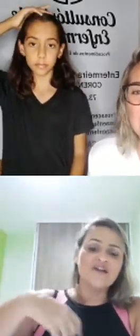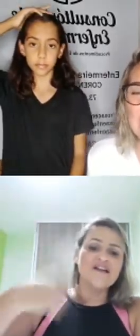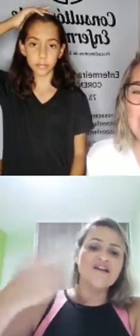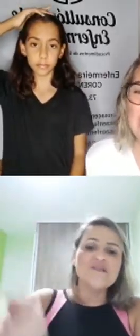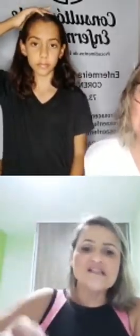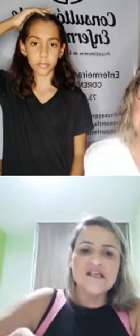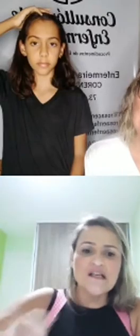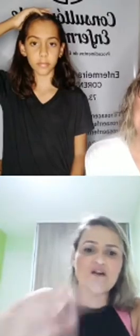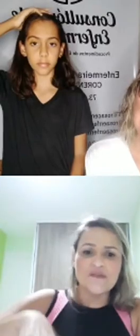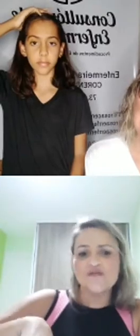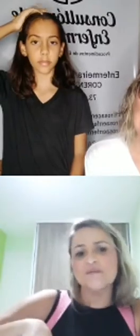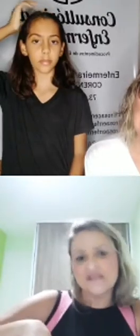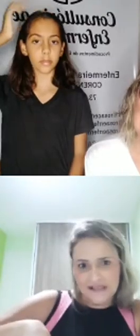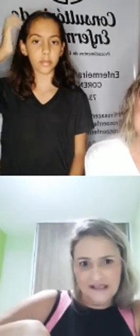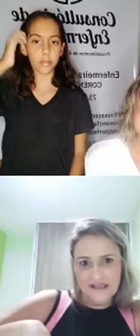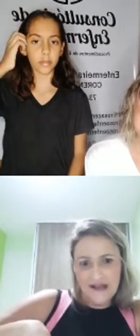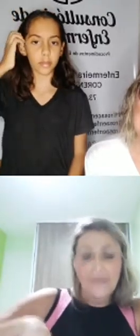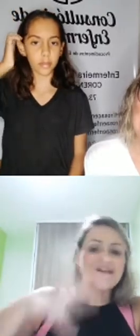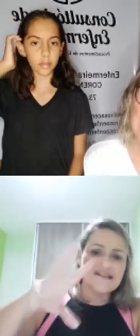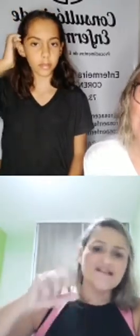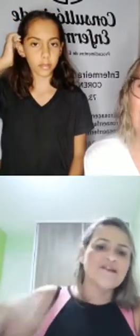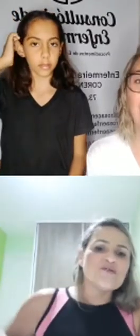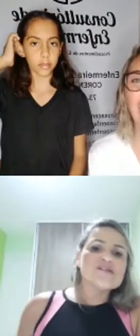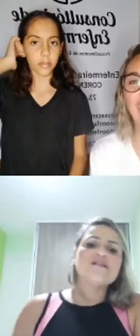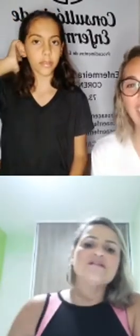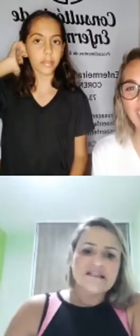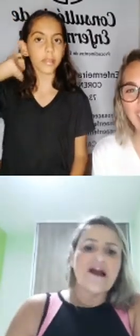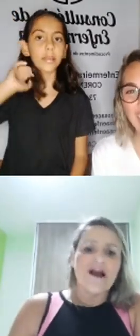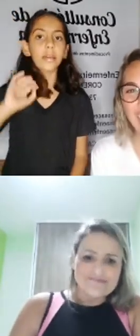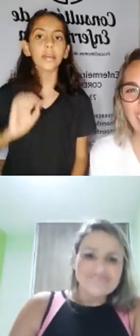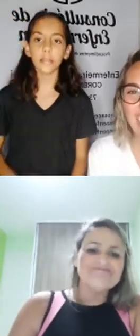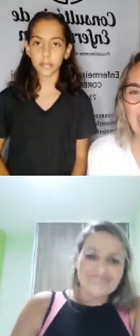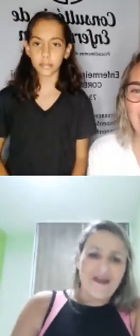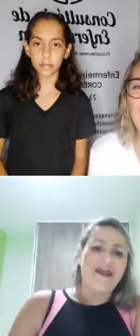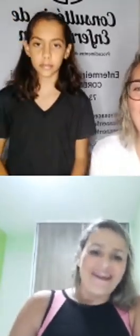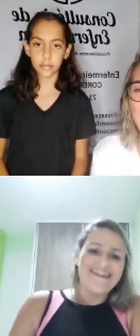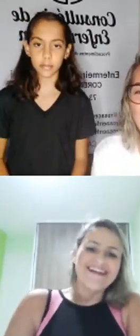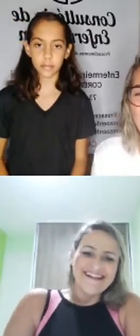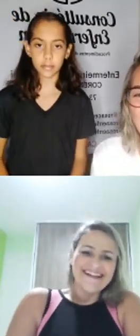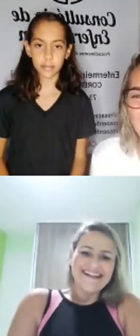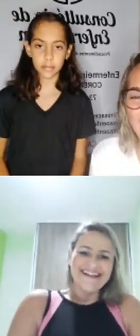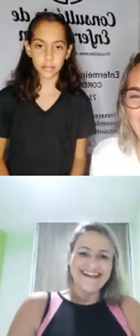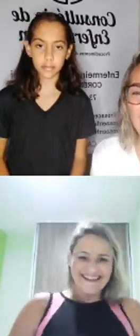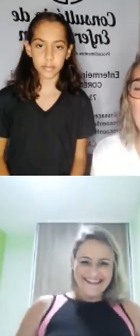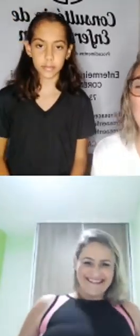acho que ele não me seguia e começou a me seguir. Mas ainda não conseguiu entrar.